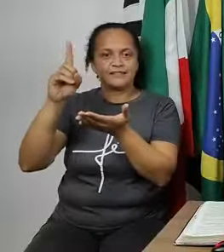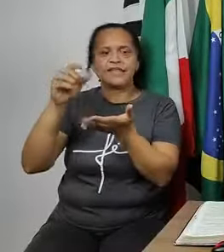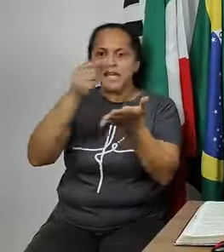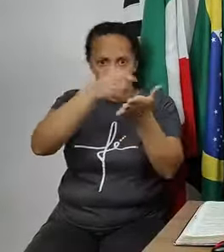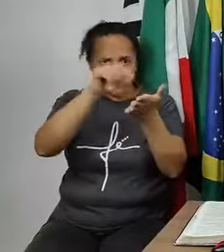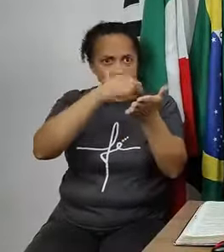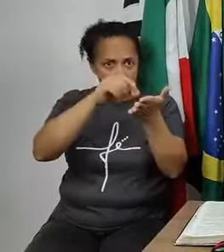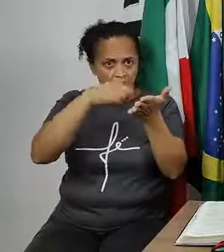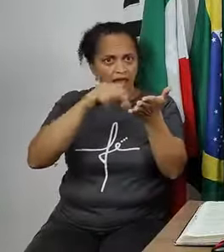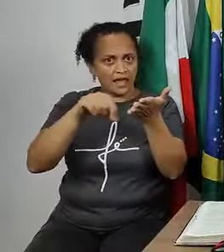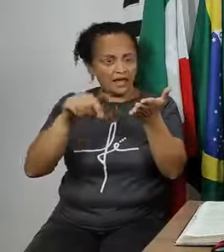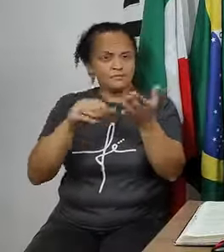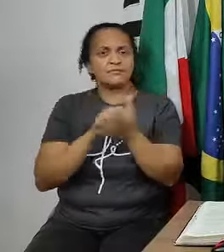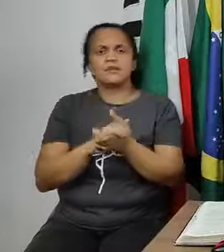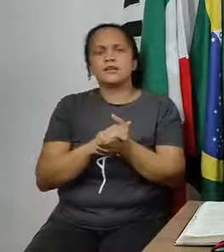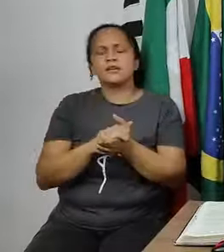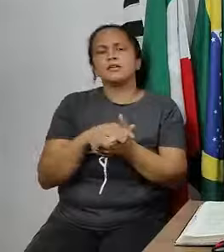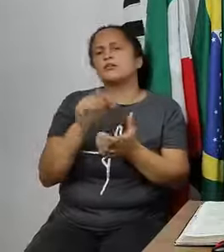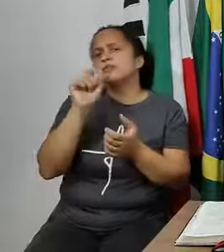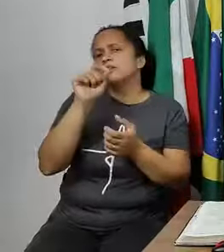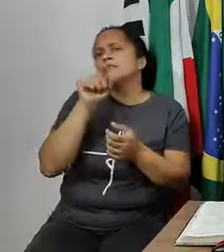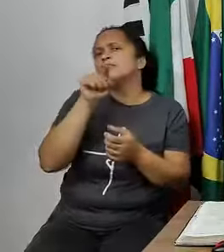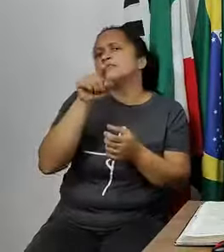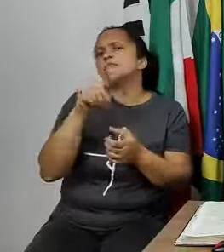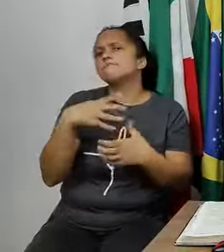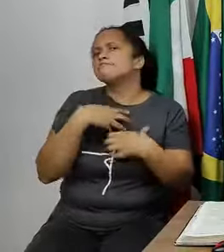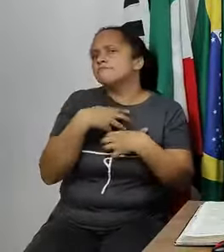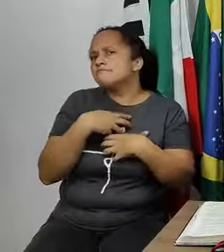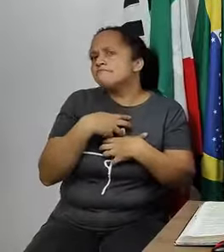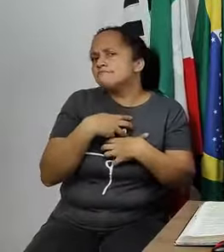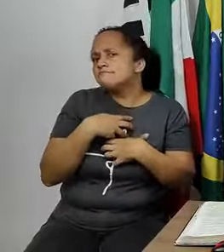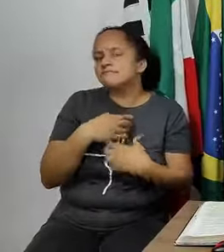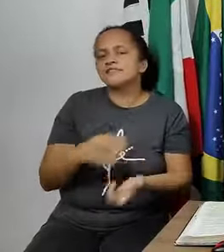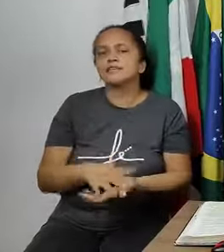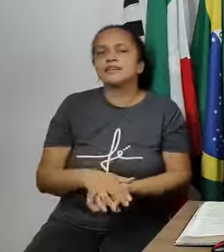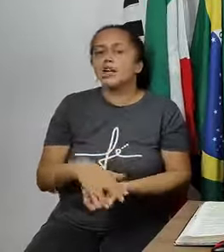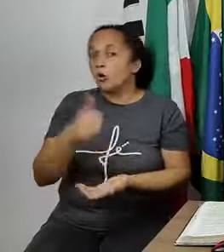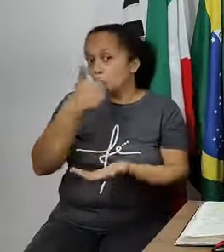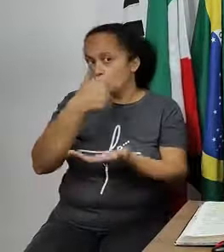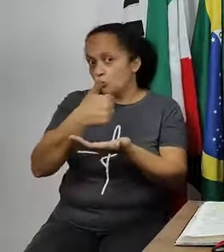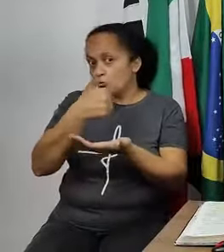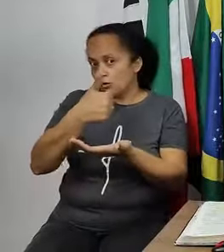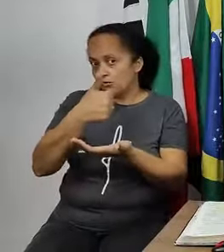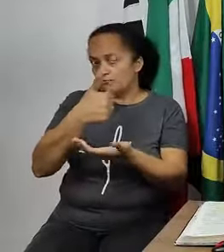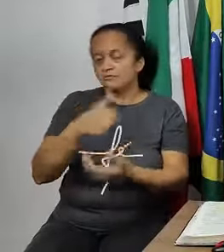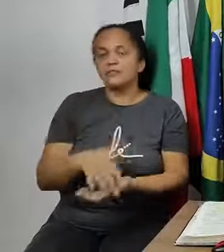aí. Digita aí os comentários aí. Dê um curtir aí na